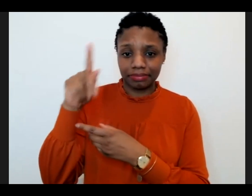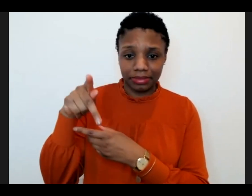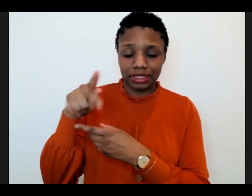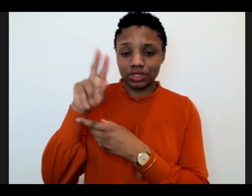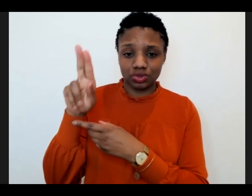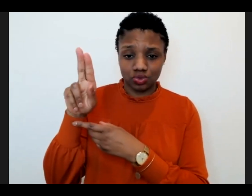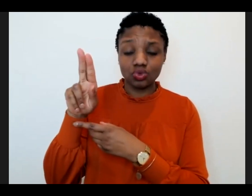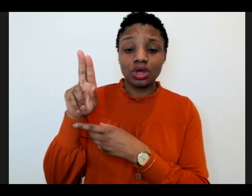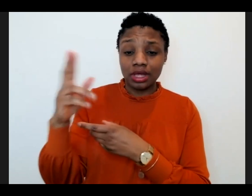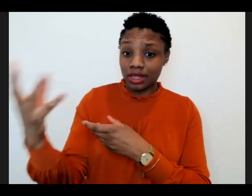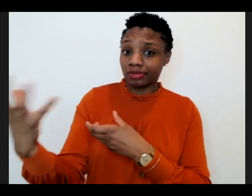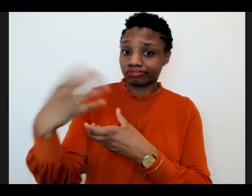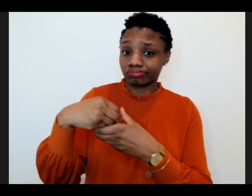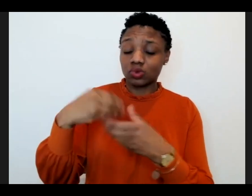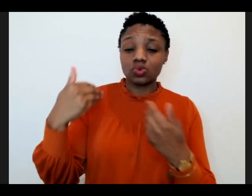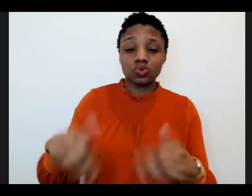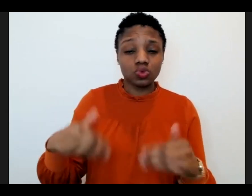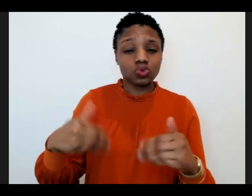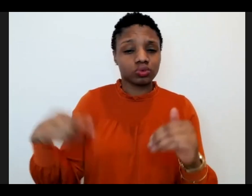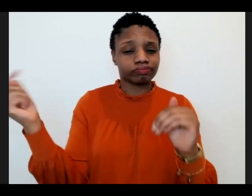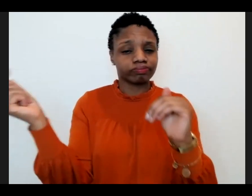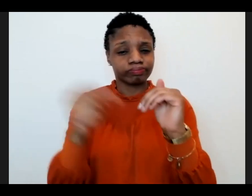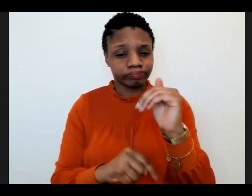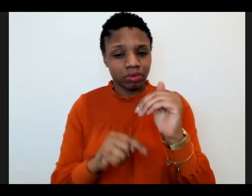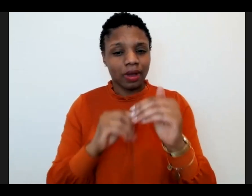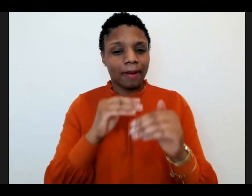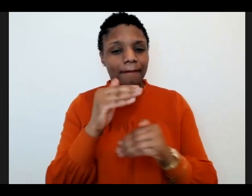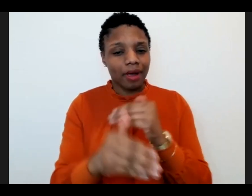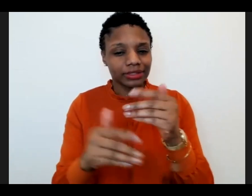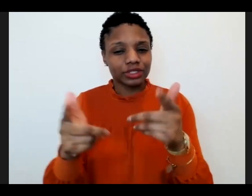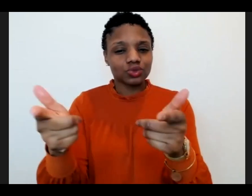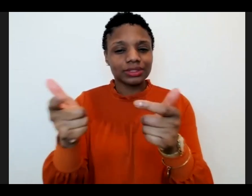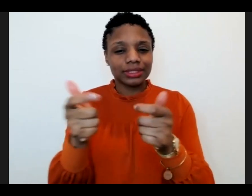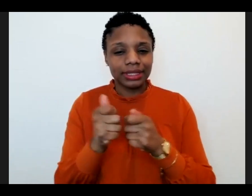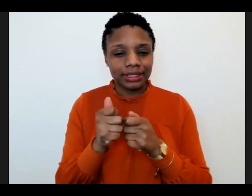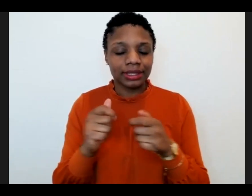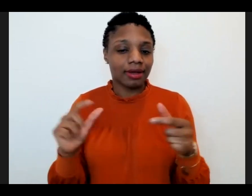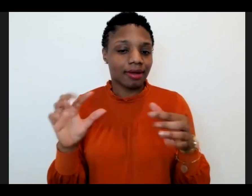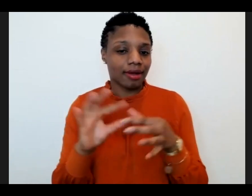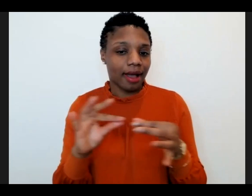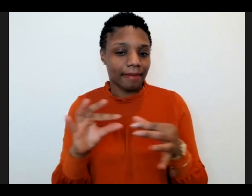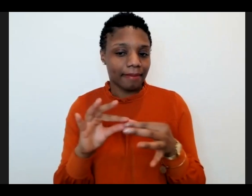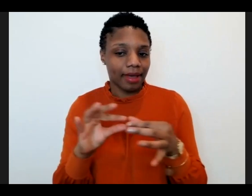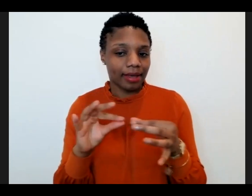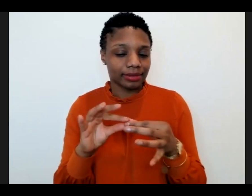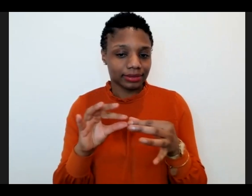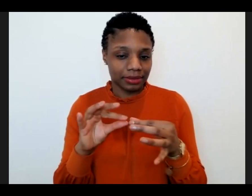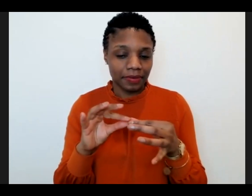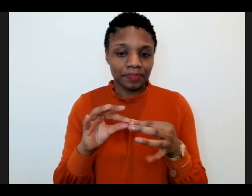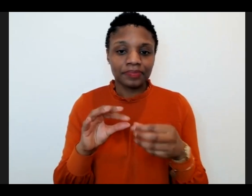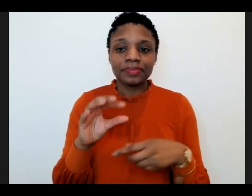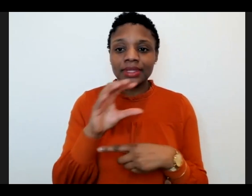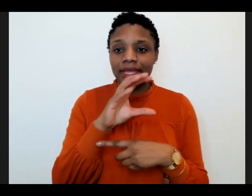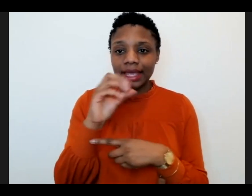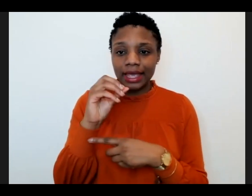eh tenía un eh proceso bastante eh particular